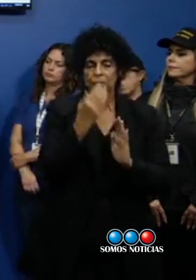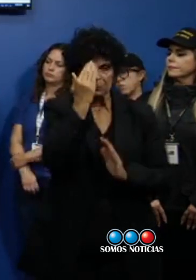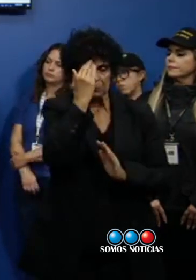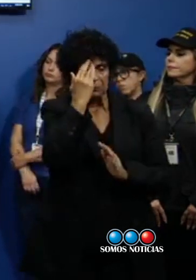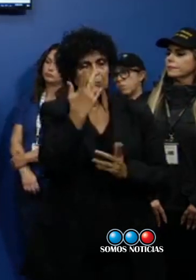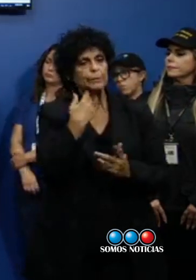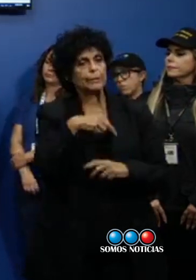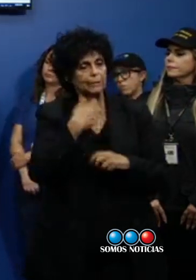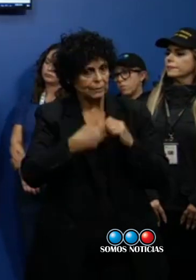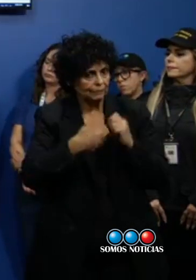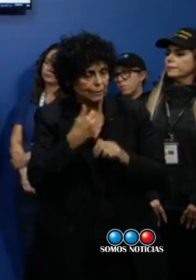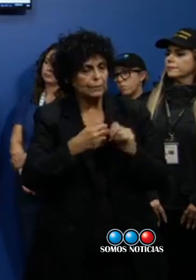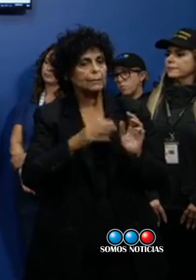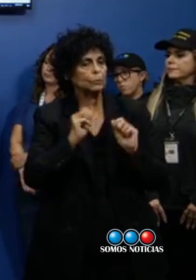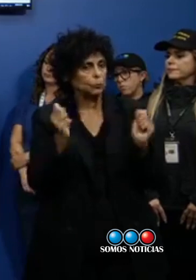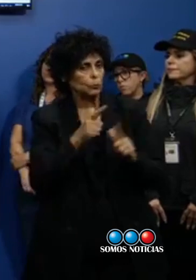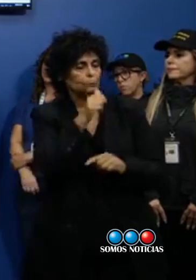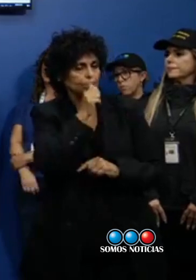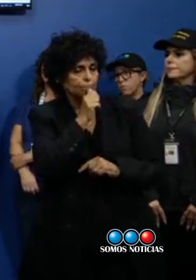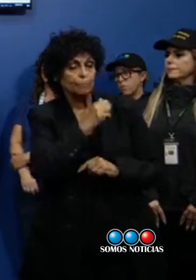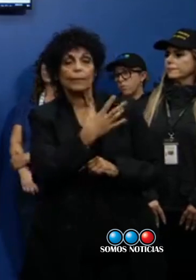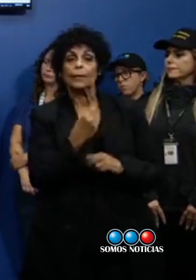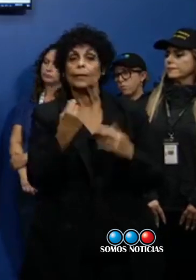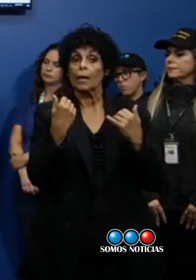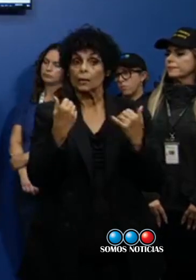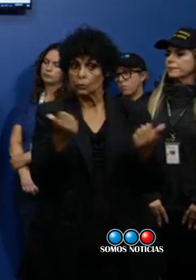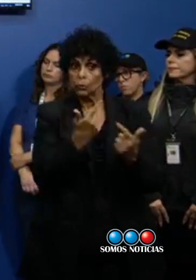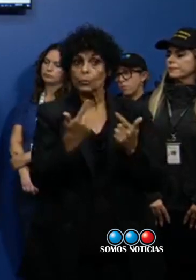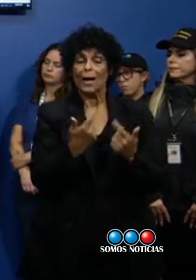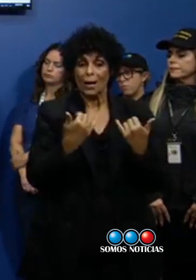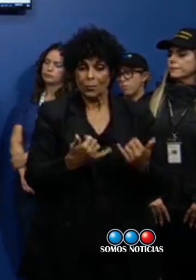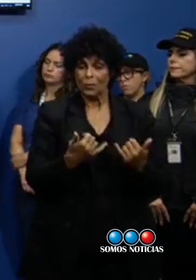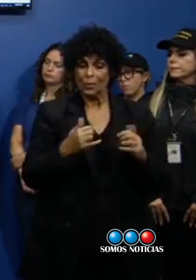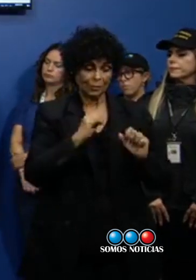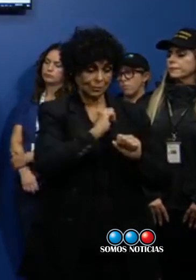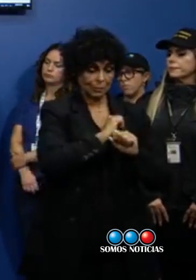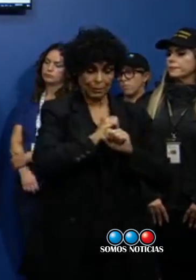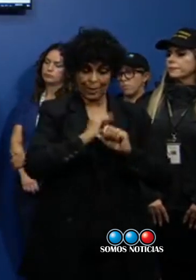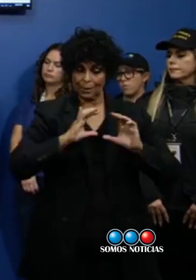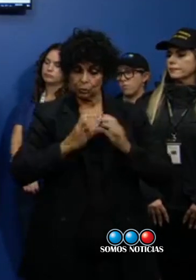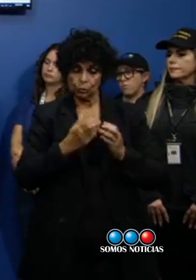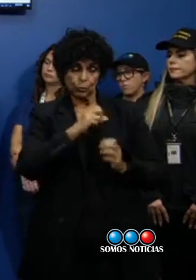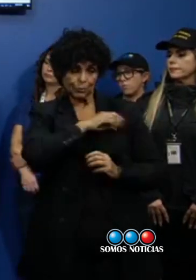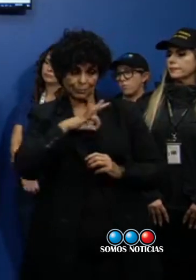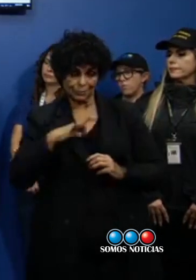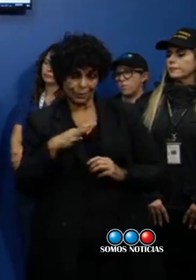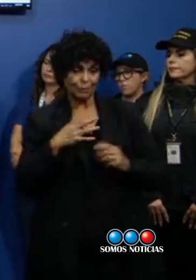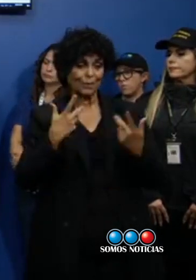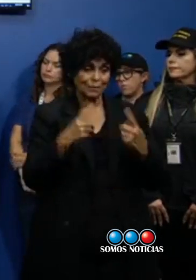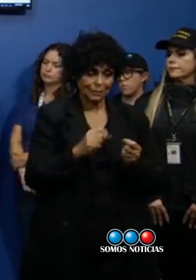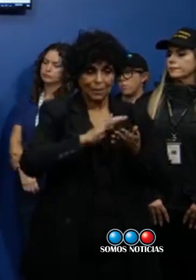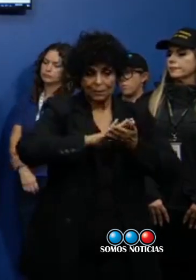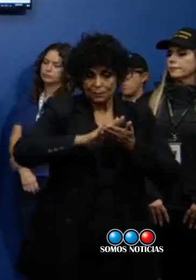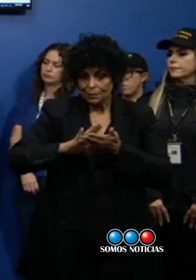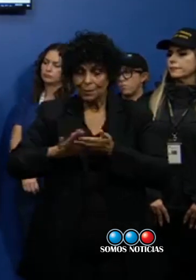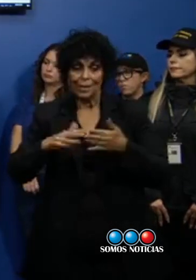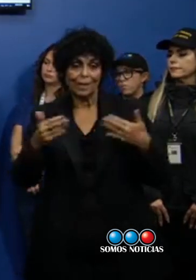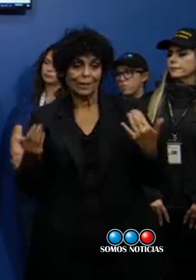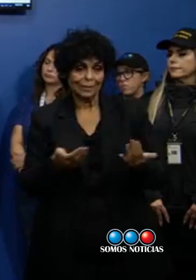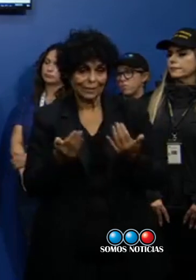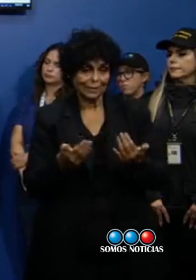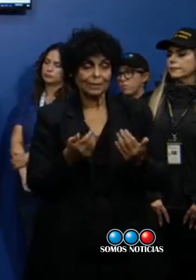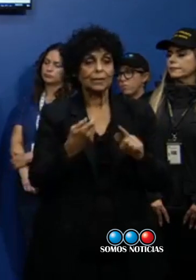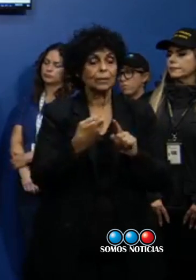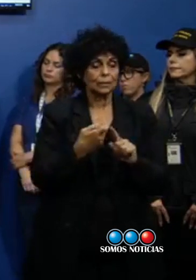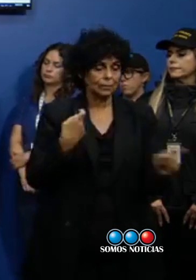equipos están evaluando activamente y están ahorita trabajando en responder a las zonas afectadas por el huracán mton en este momento se han emitido